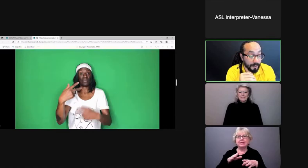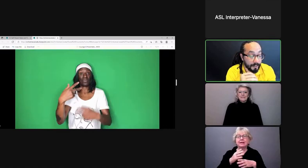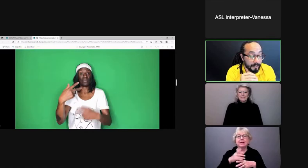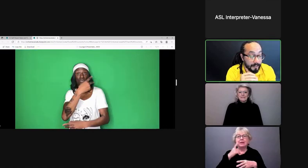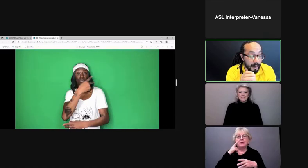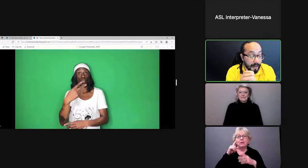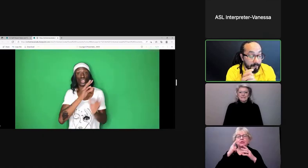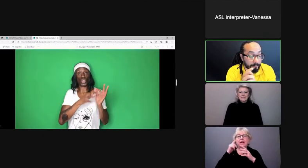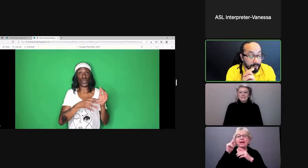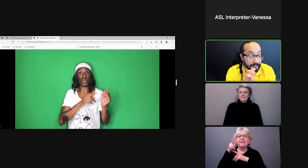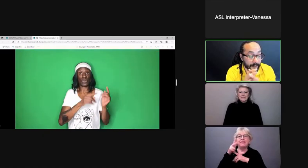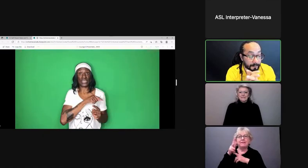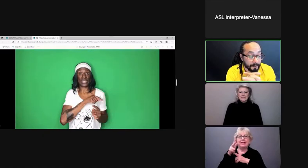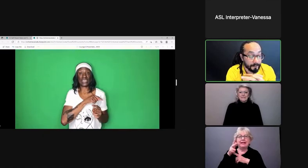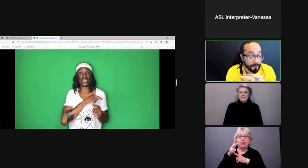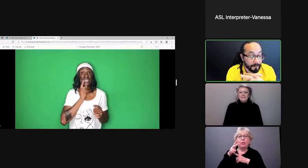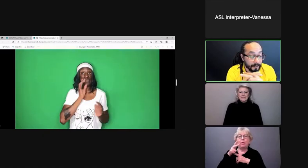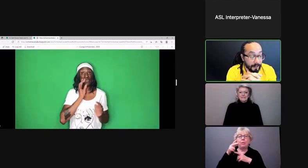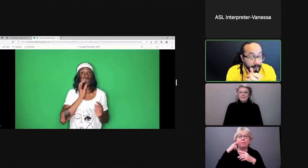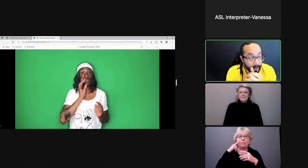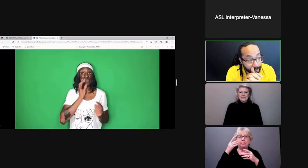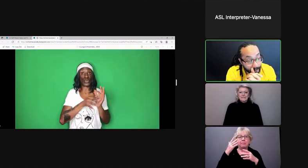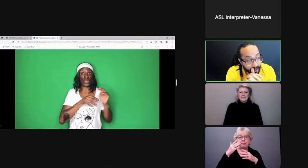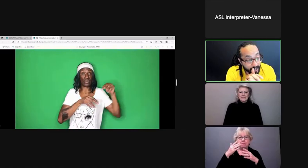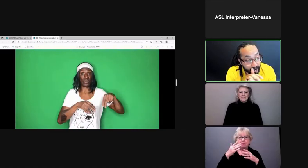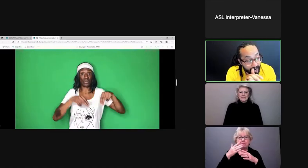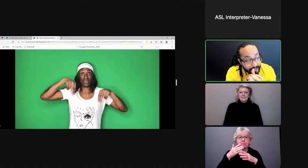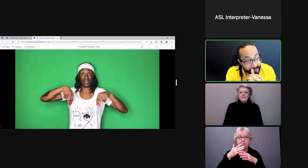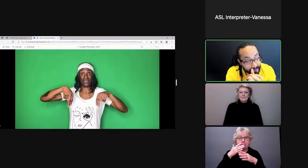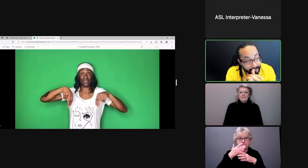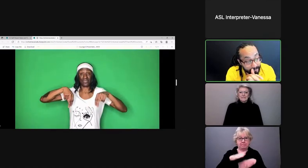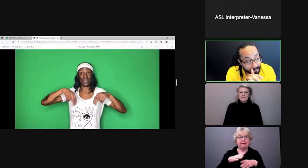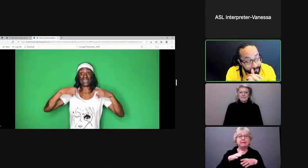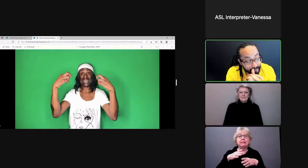Et, il y avait un enregistrement vidéo.